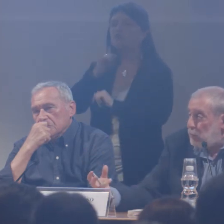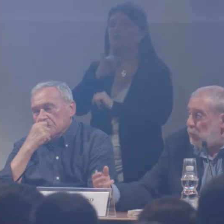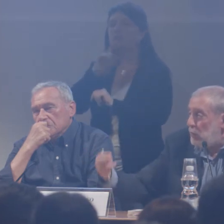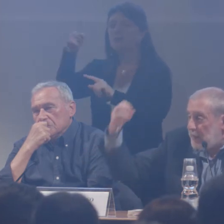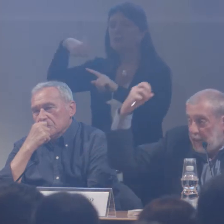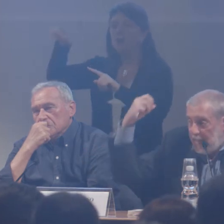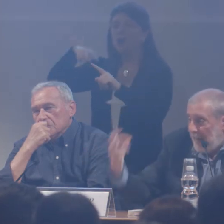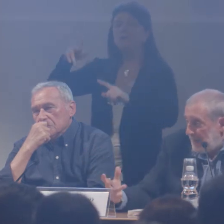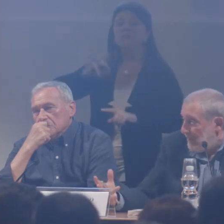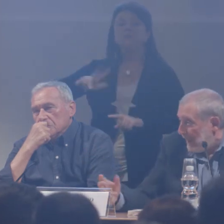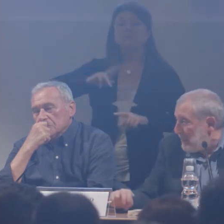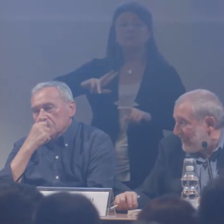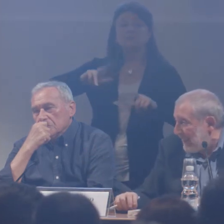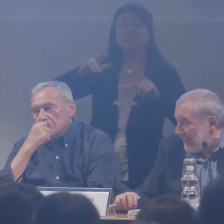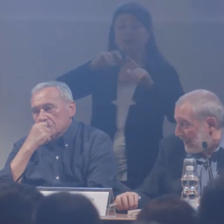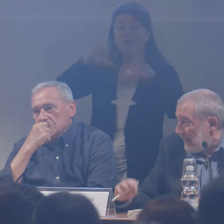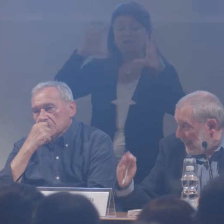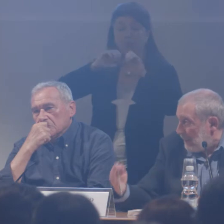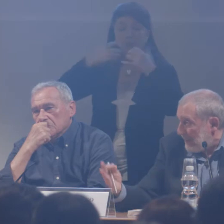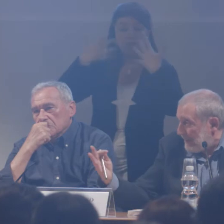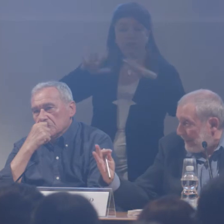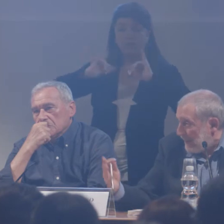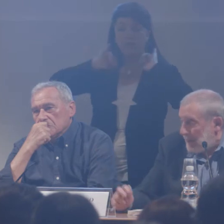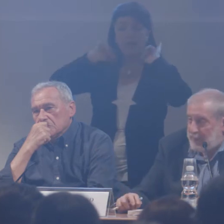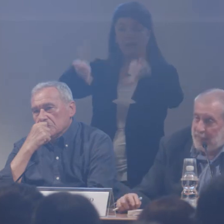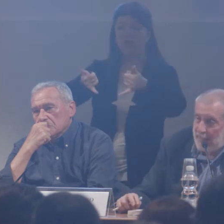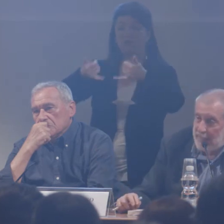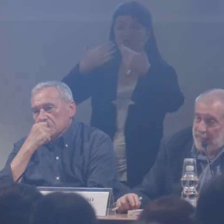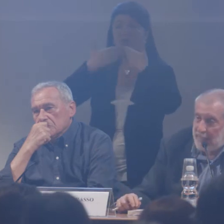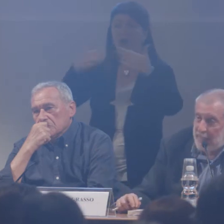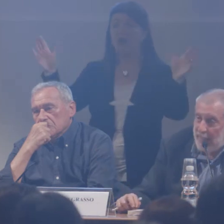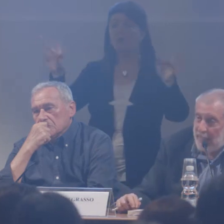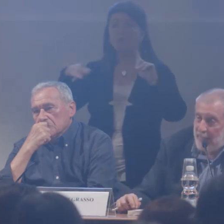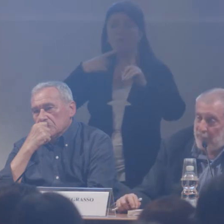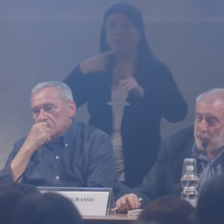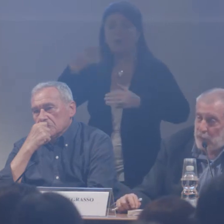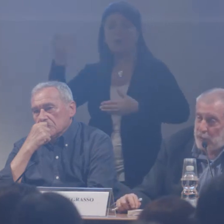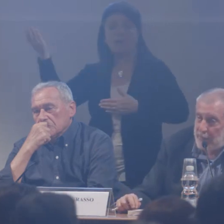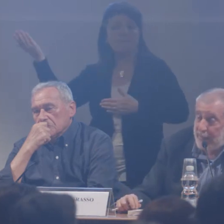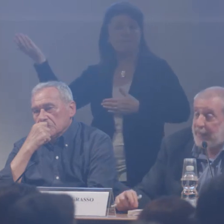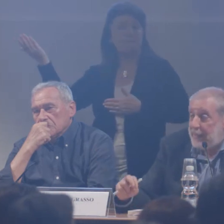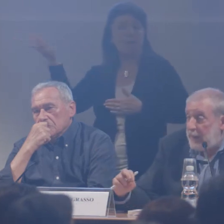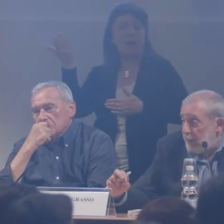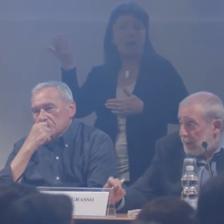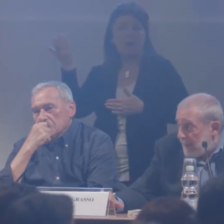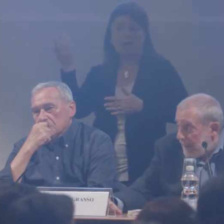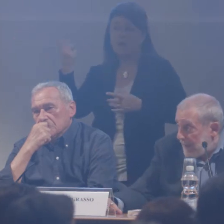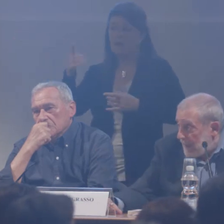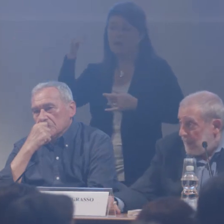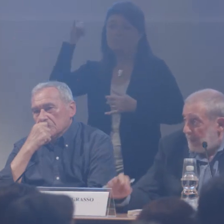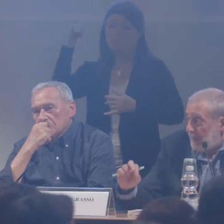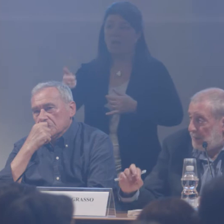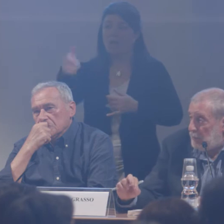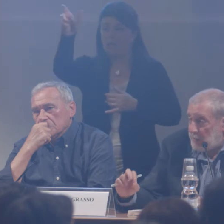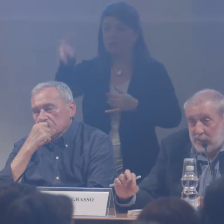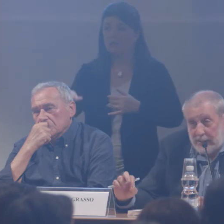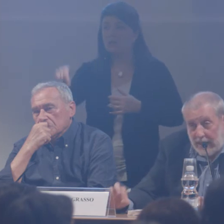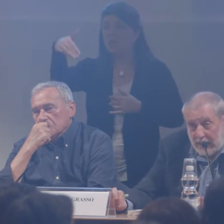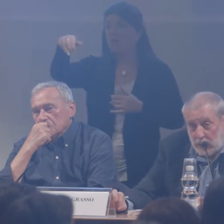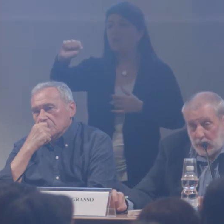dal tunnel, arriva la mazzata finale e fanno fuori Mattarella. Chi era